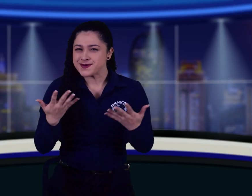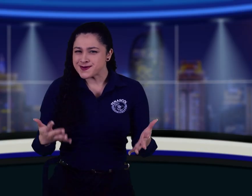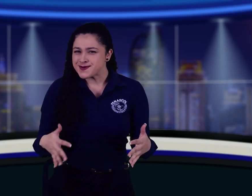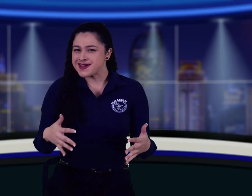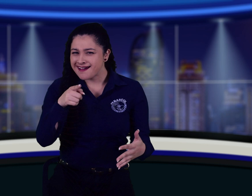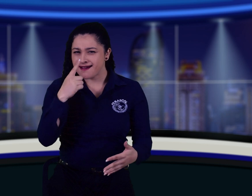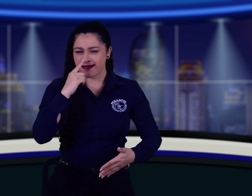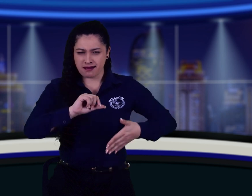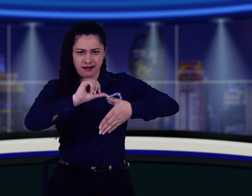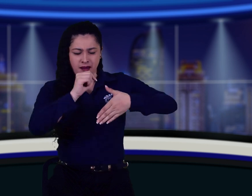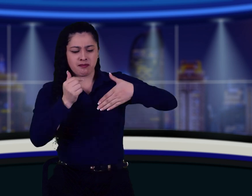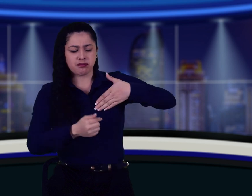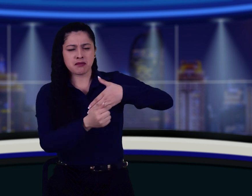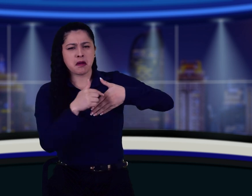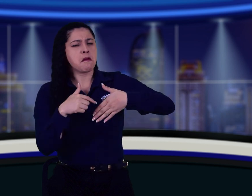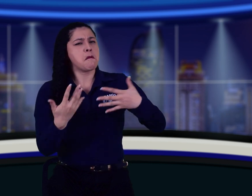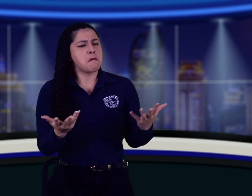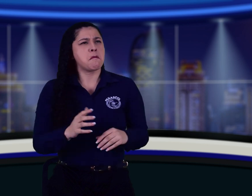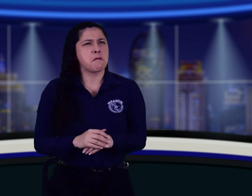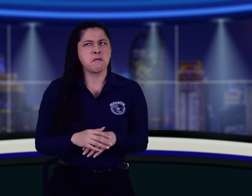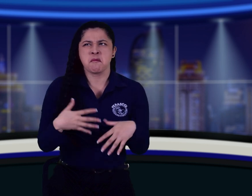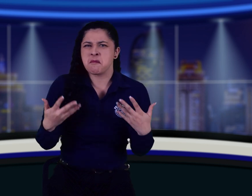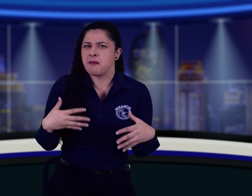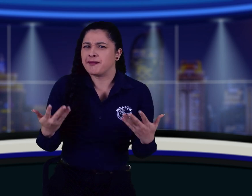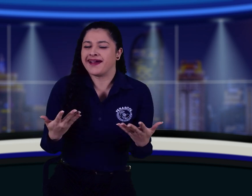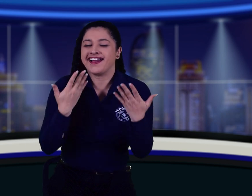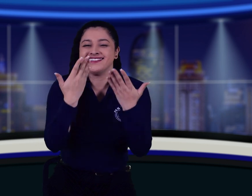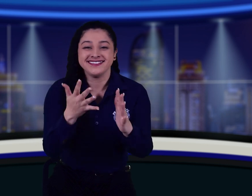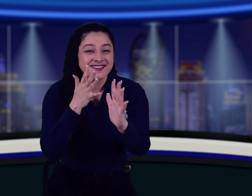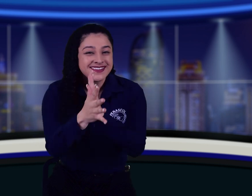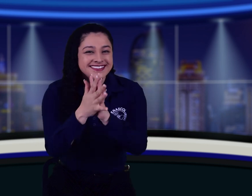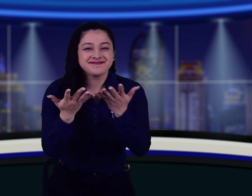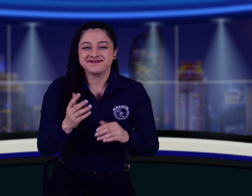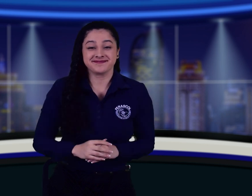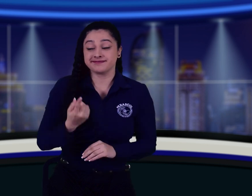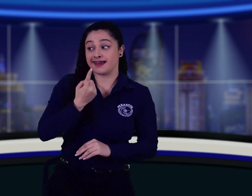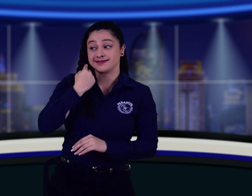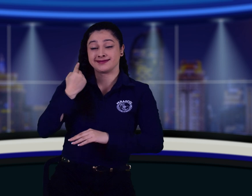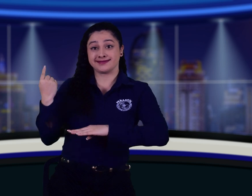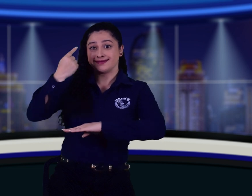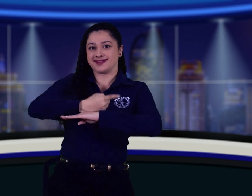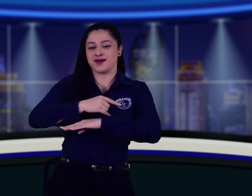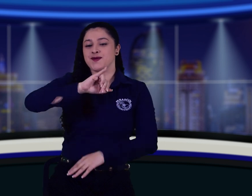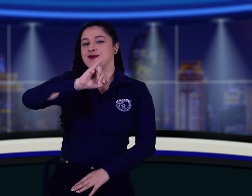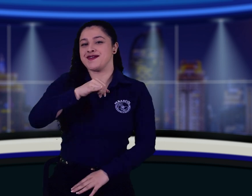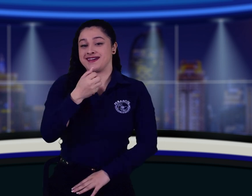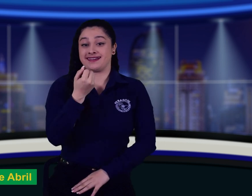Bueno les tenemos una excelente noticia y tiene que ver con Latinoamérica el día de ayer